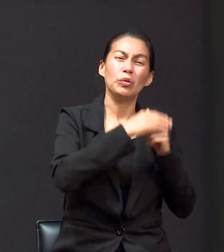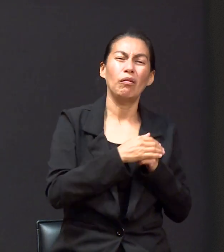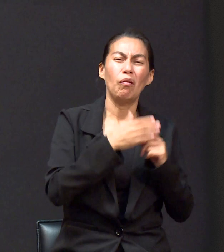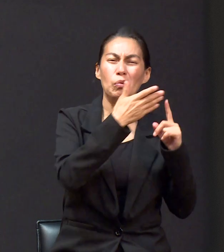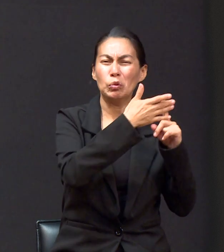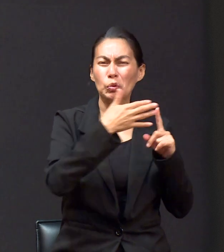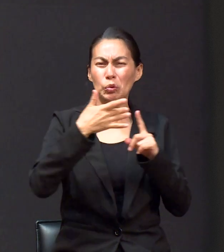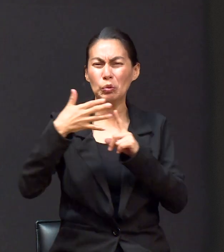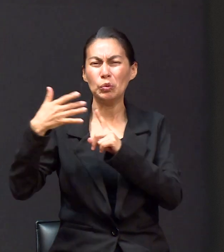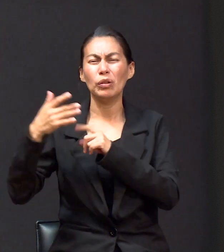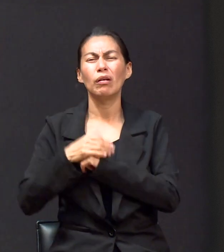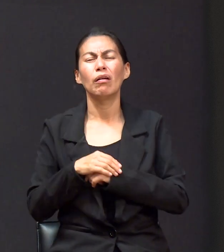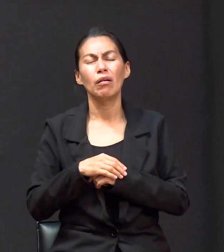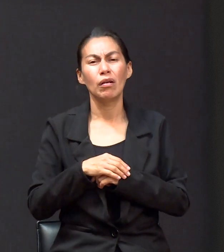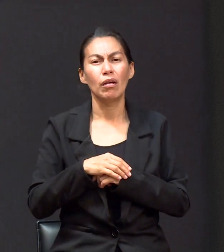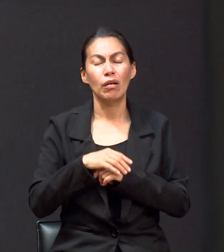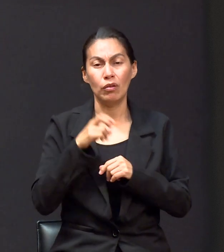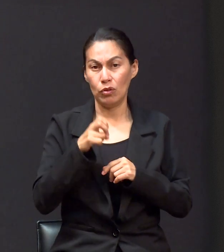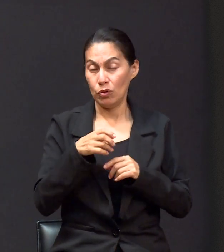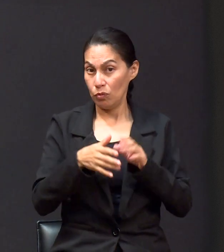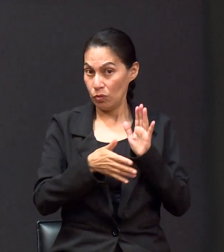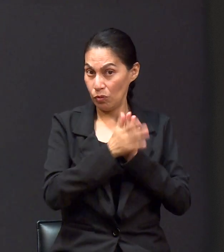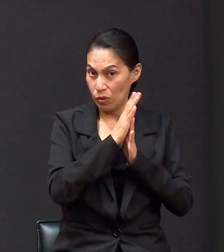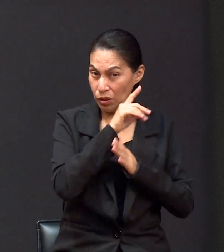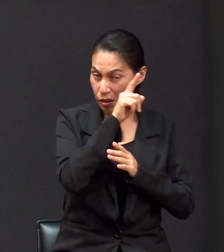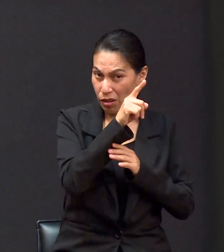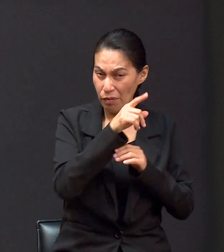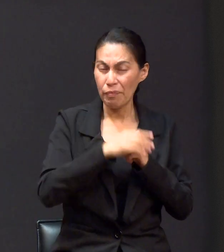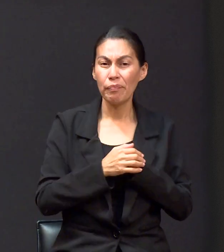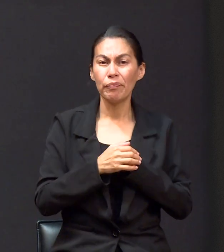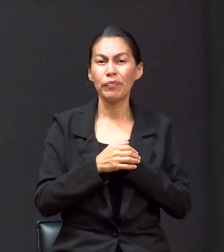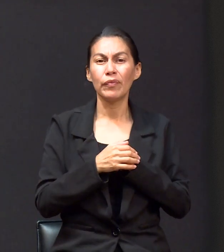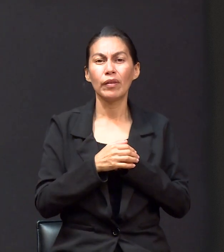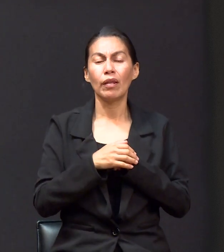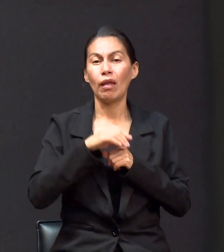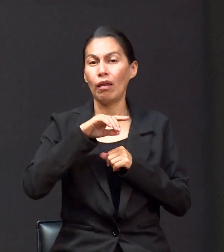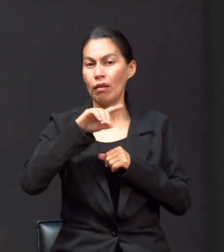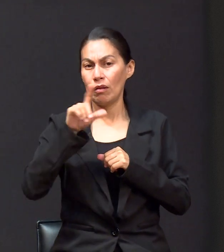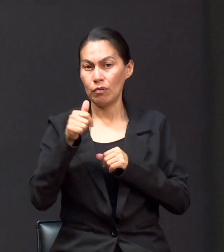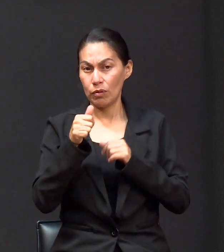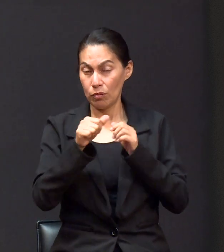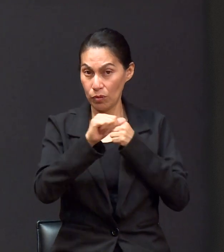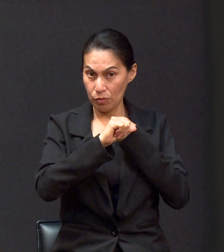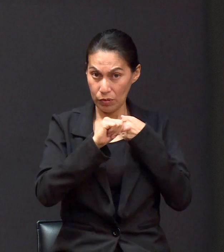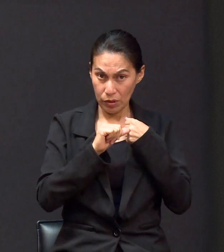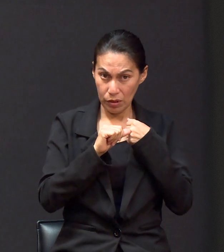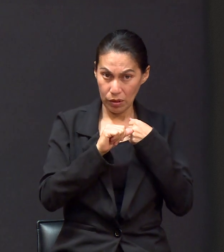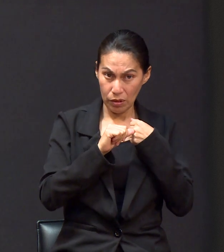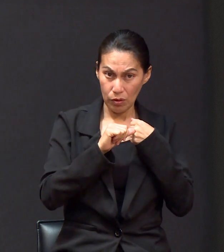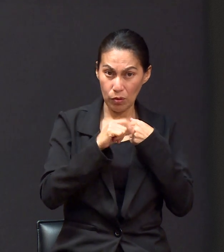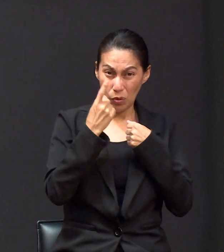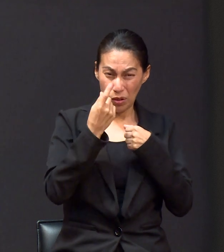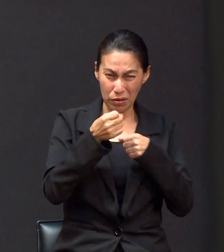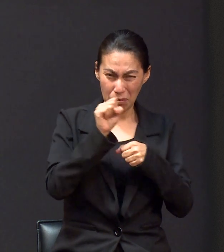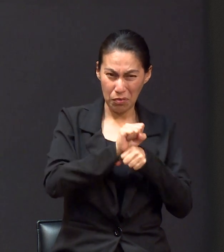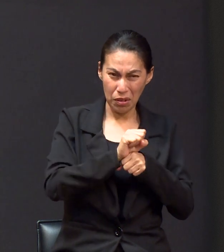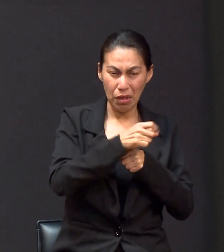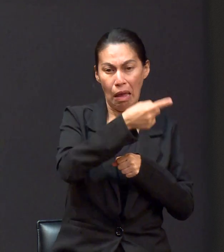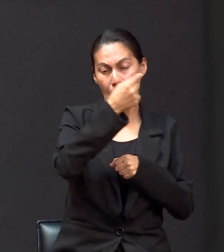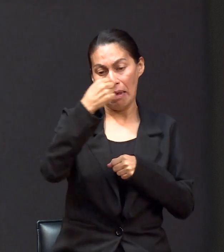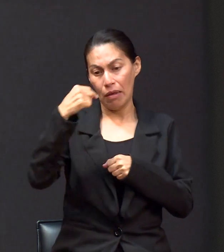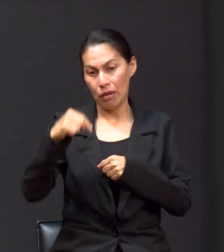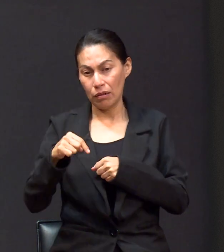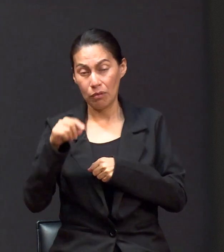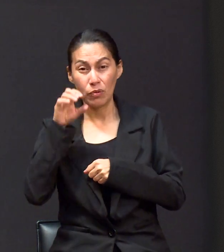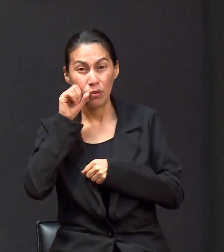moverme. Y a la semana que regreso de allá, me operaron allá, y después de una semana regreso a